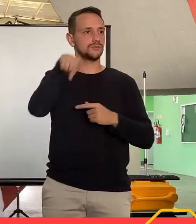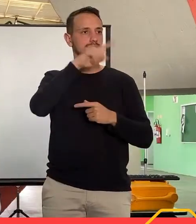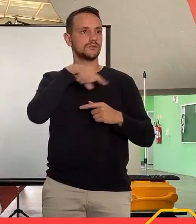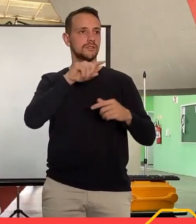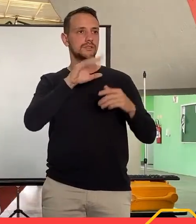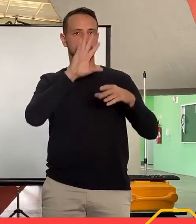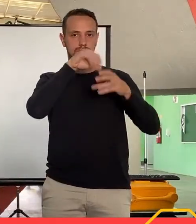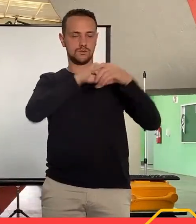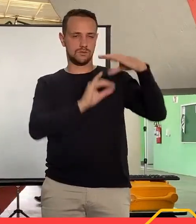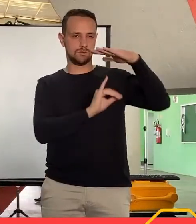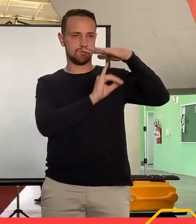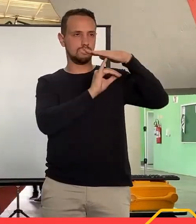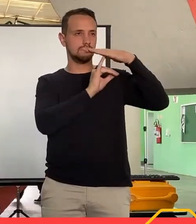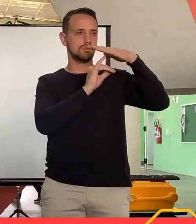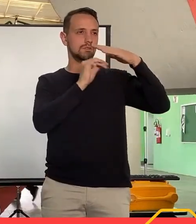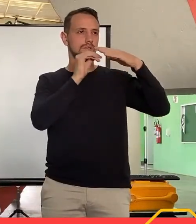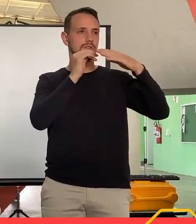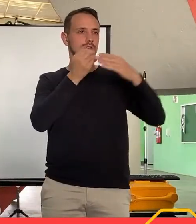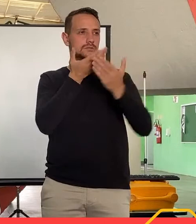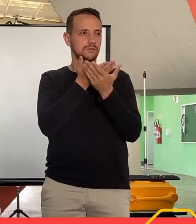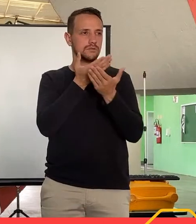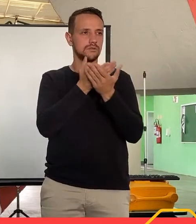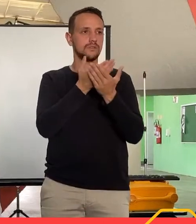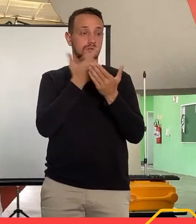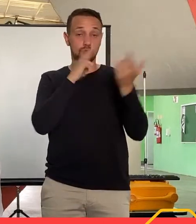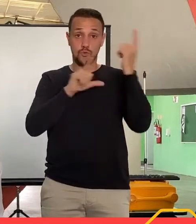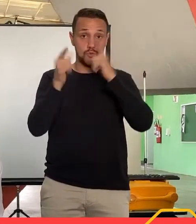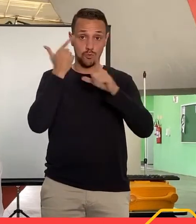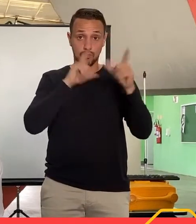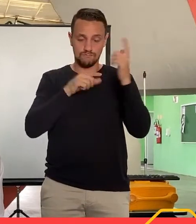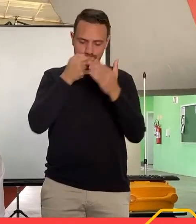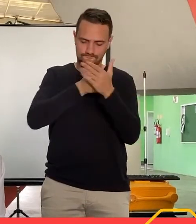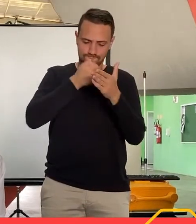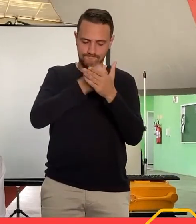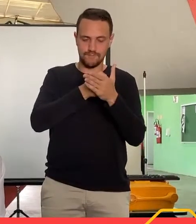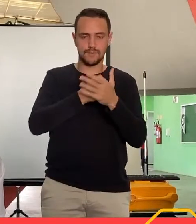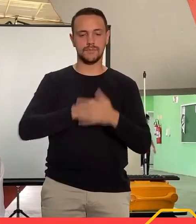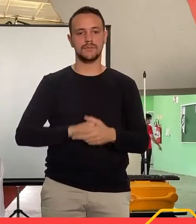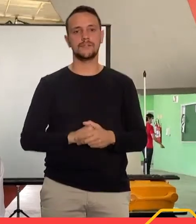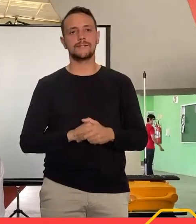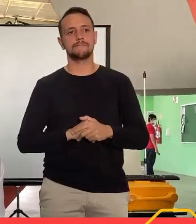instituição de ensino, entendemos que são conquistas.